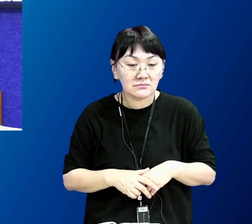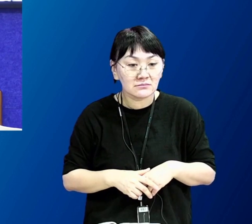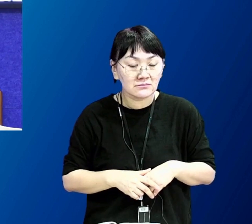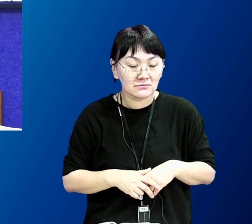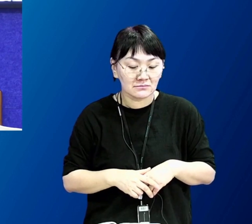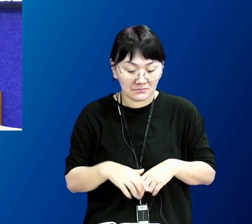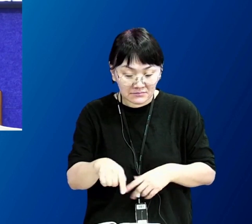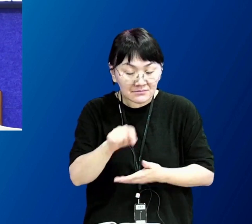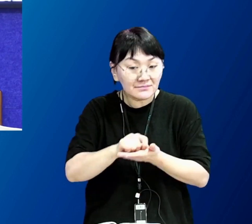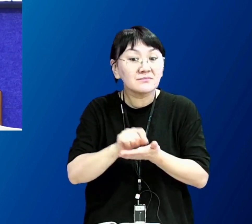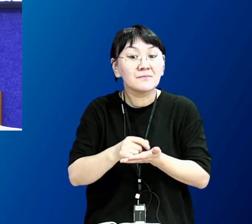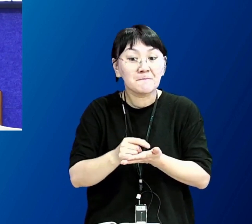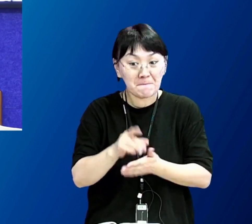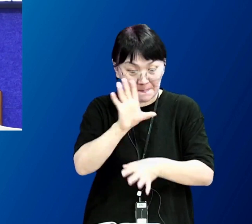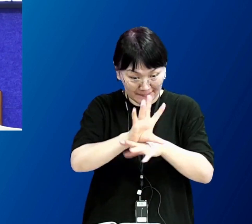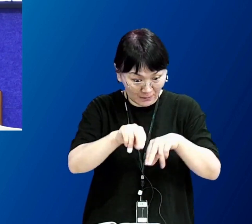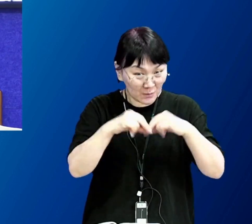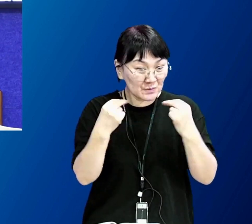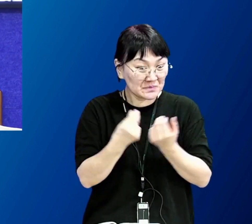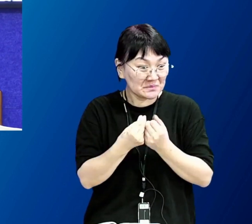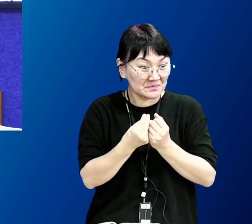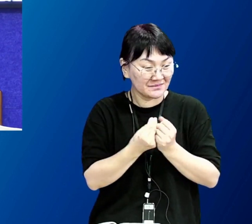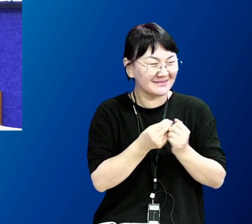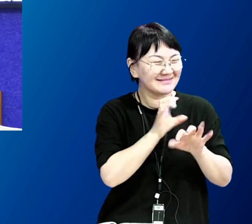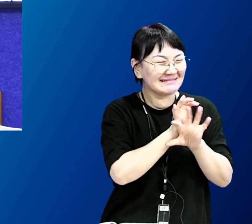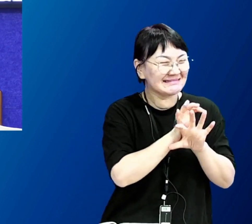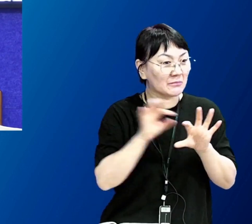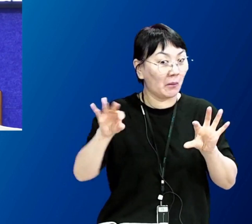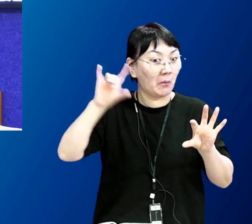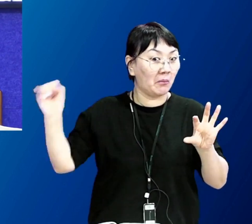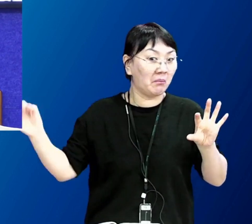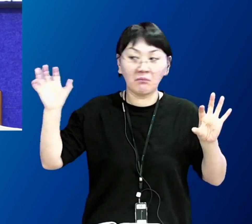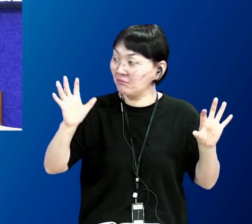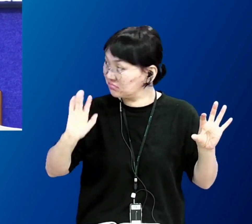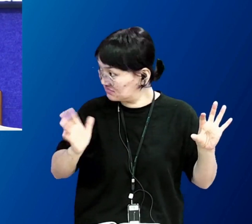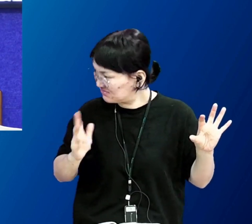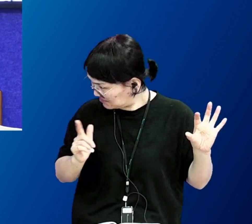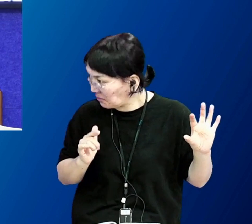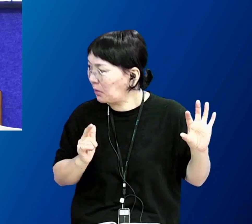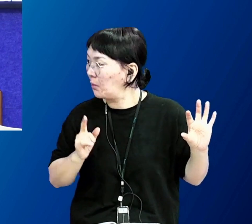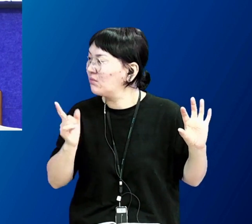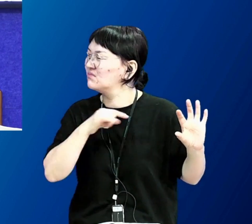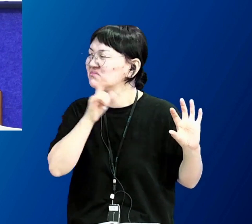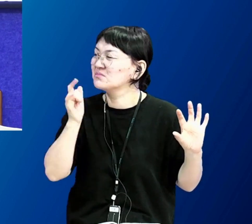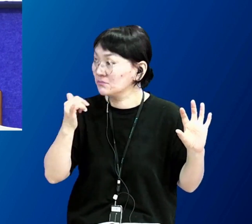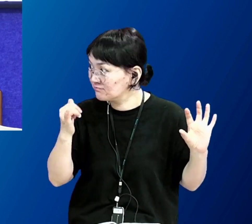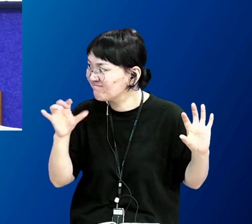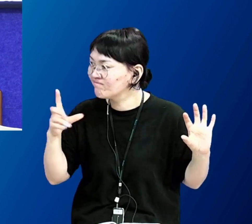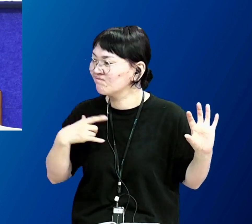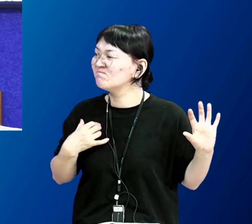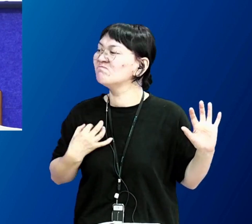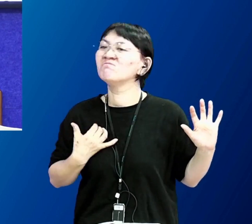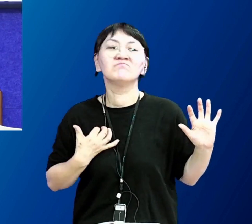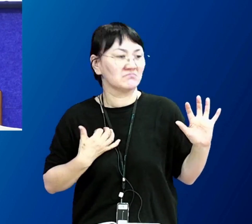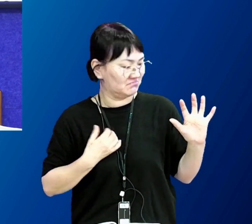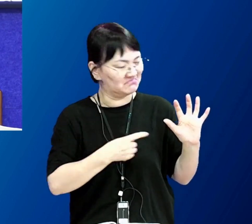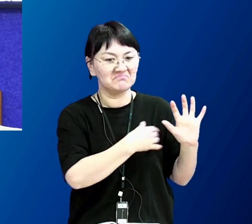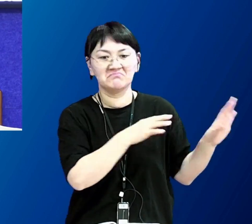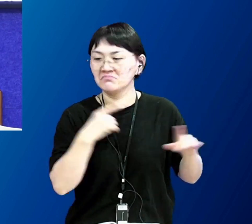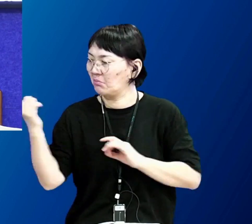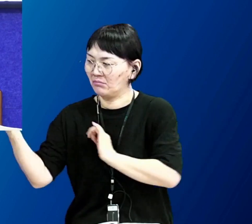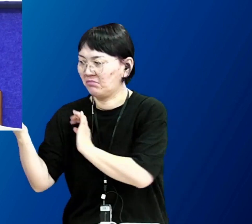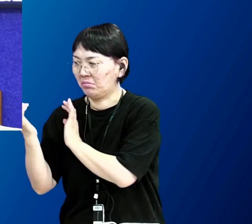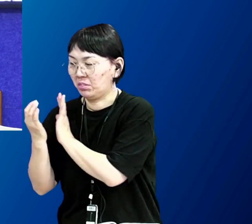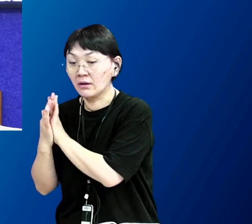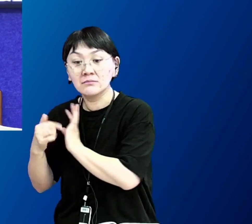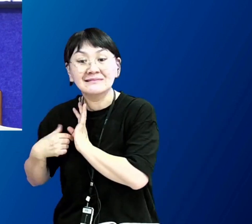Энэ чуулган дотор орж ирсэн буруу хүмүүс. Буруу зүйлийг зааж байгаа тийм хүмүүстэй ойрхон байгаад